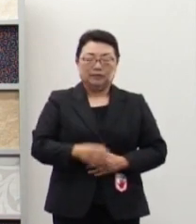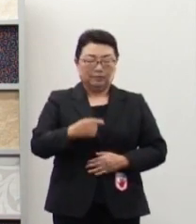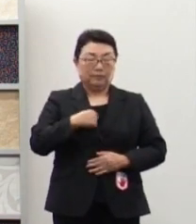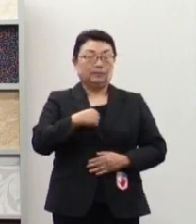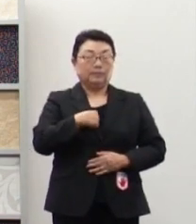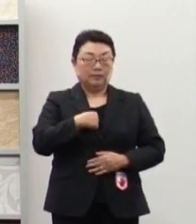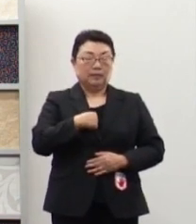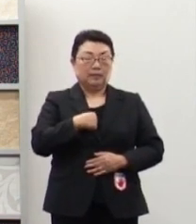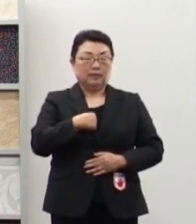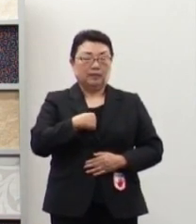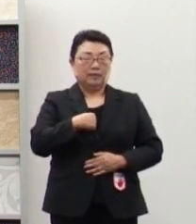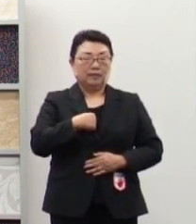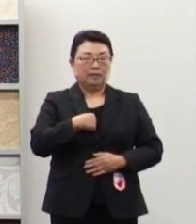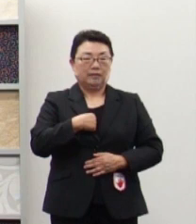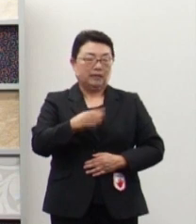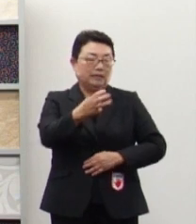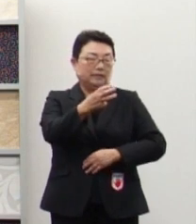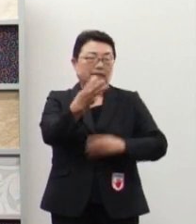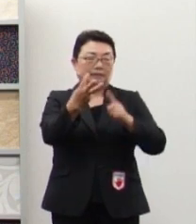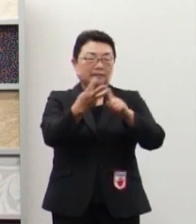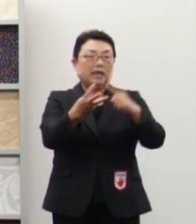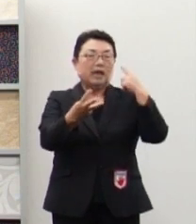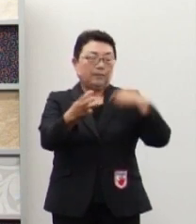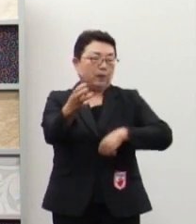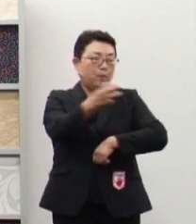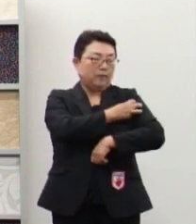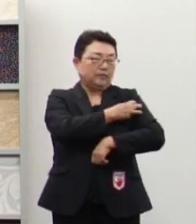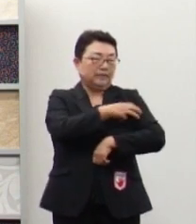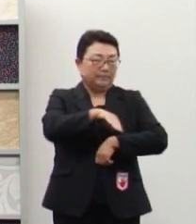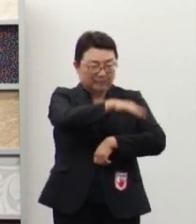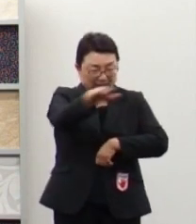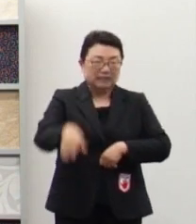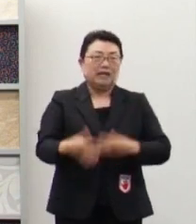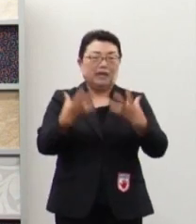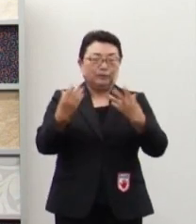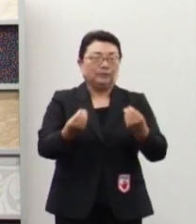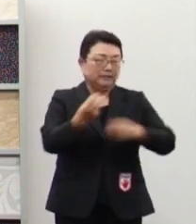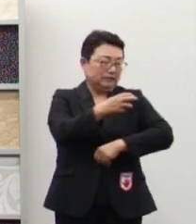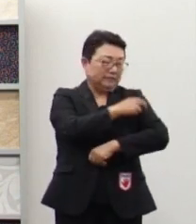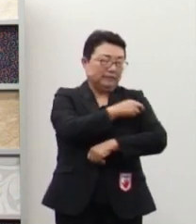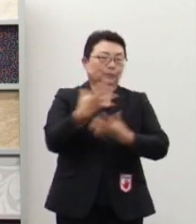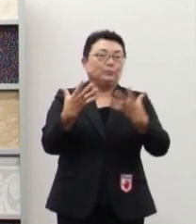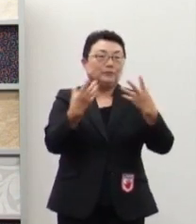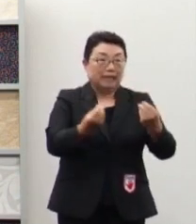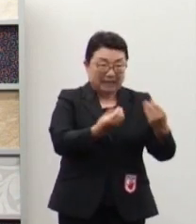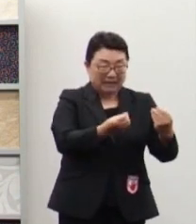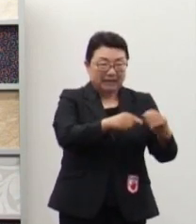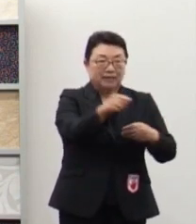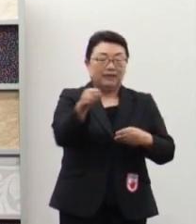々としてはですね、ぜひあの3回目のワクチンをしっかり皆さんに打っていただいて、まあ、大いにですね、